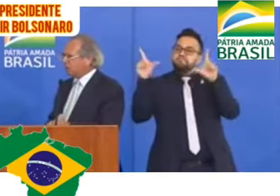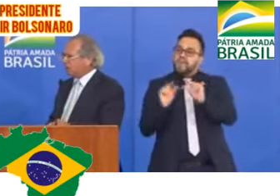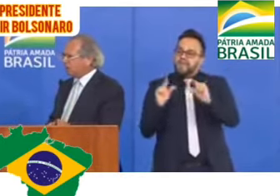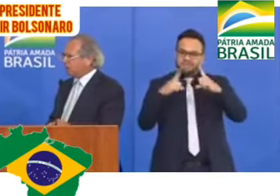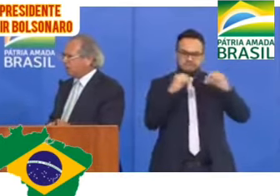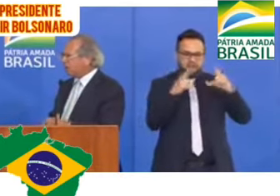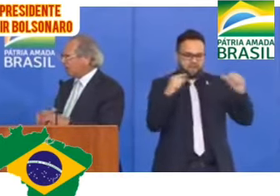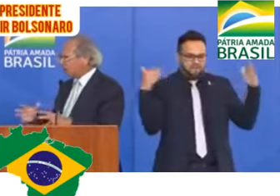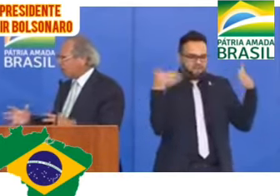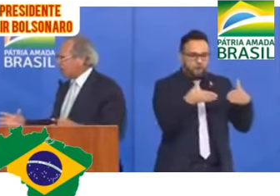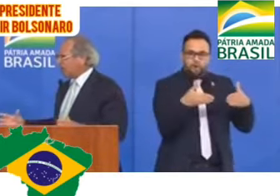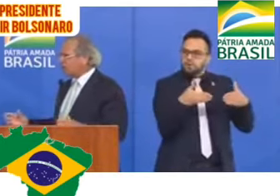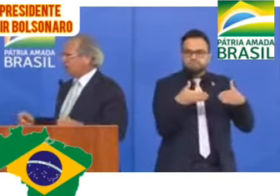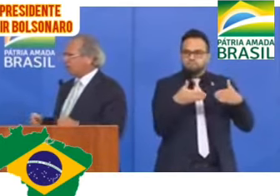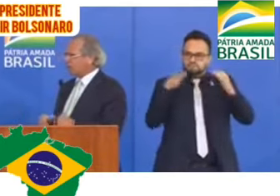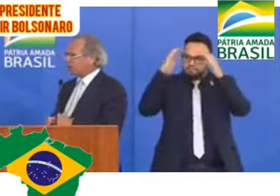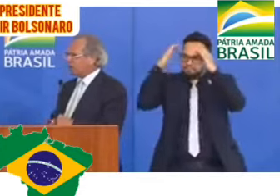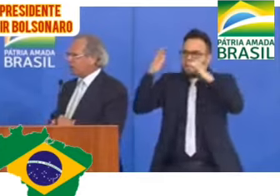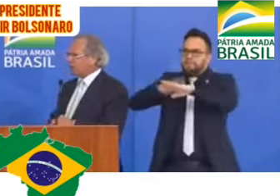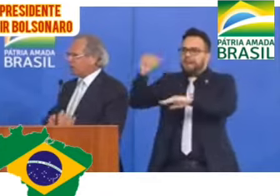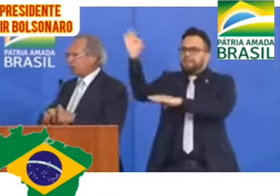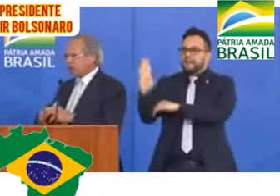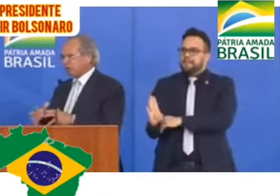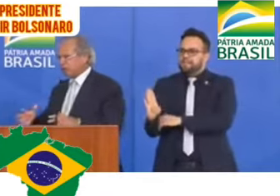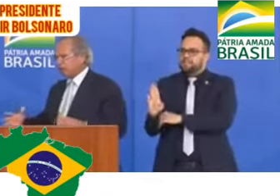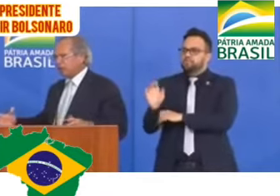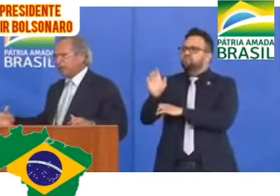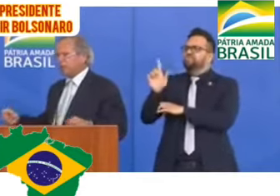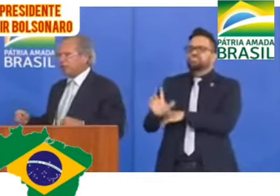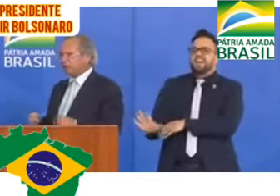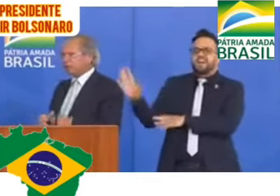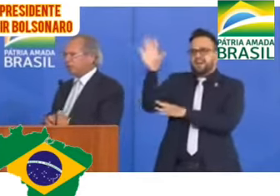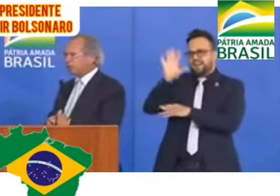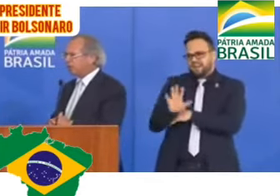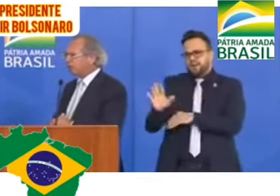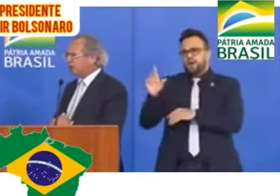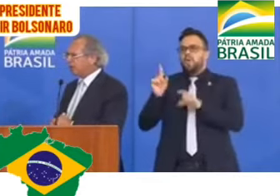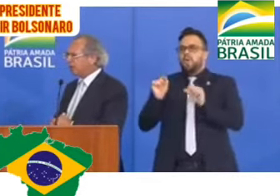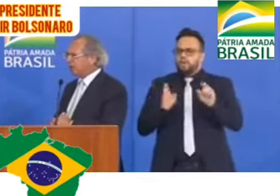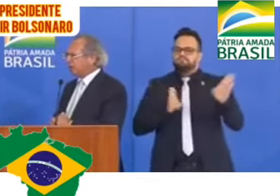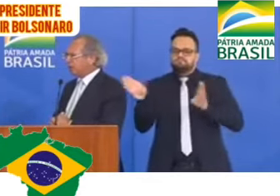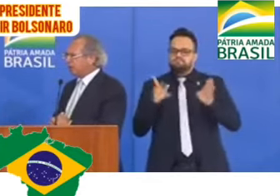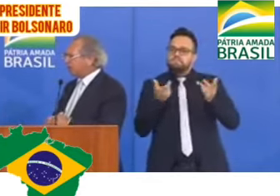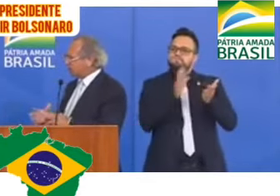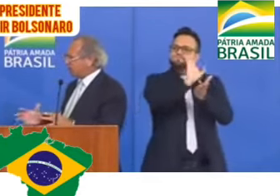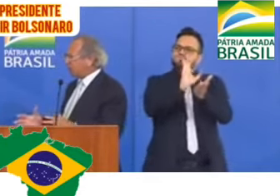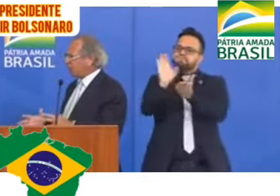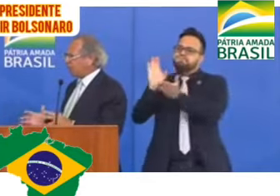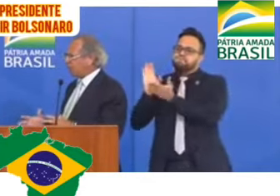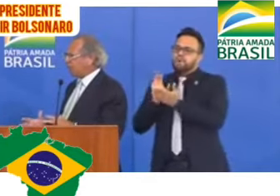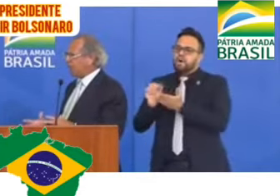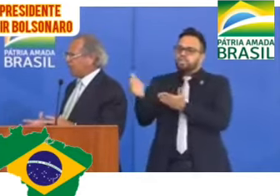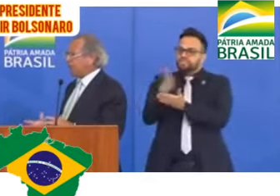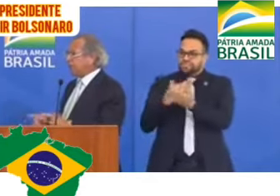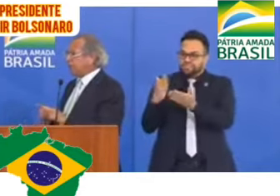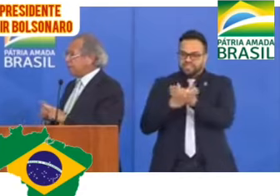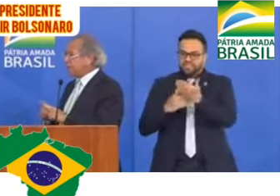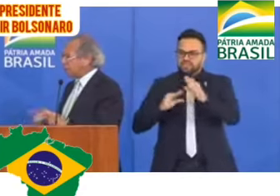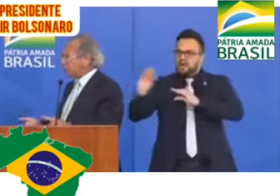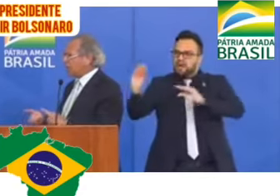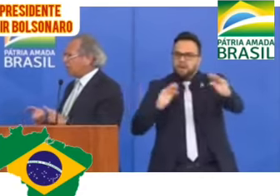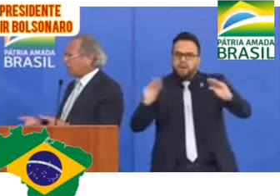Brasil. Então é isso que o Pacto Federativo faz, é isso que a descentralização de recursos faz. As nossas reformas